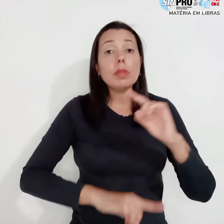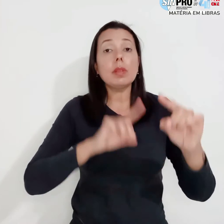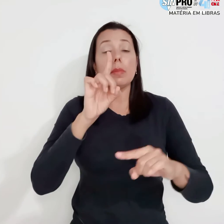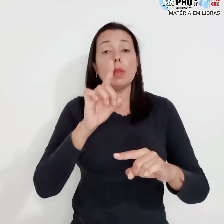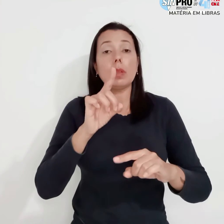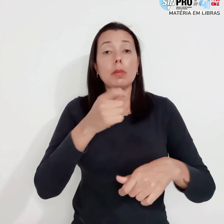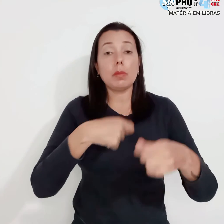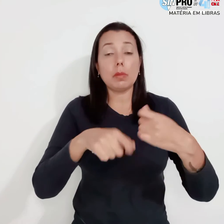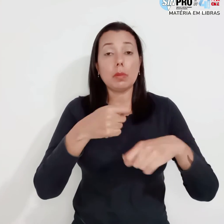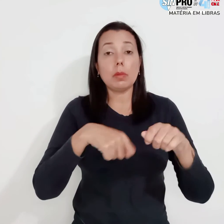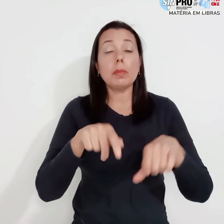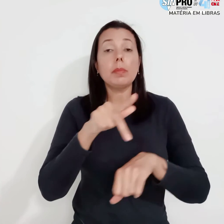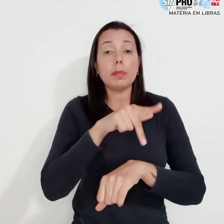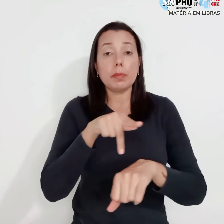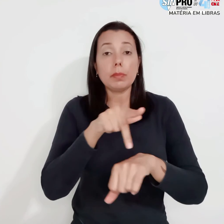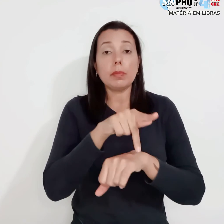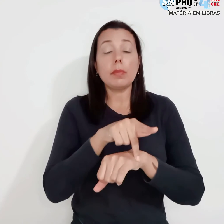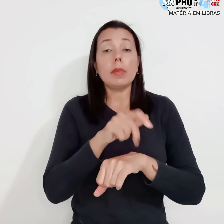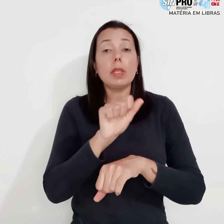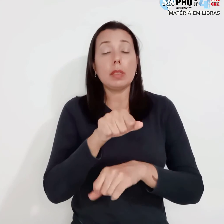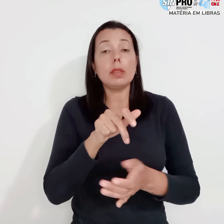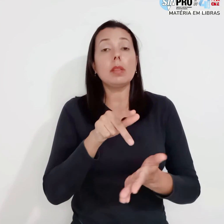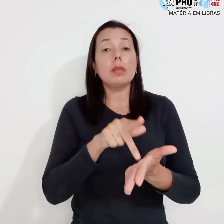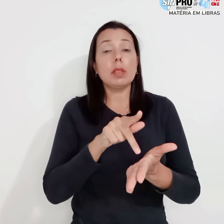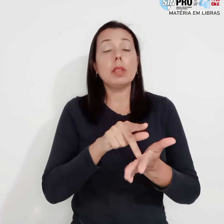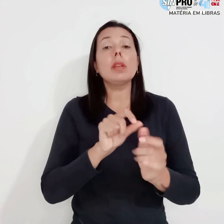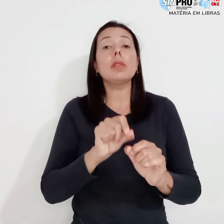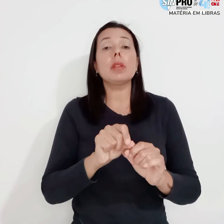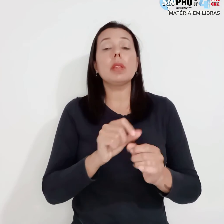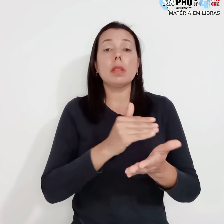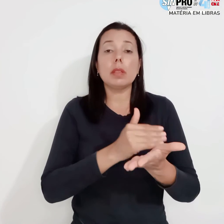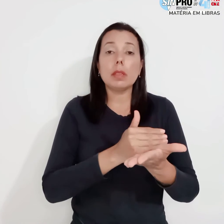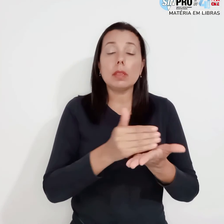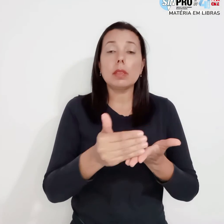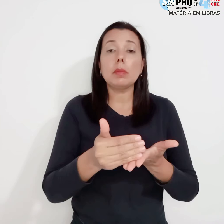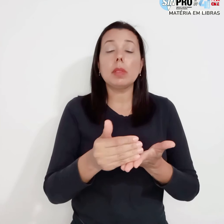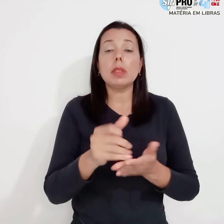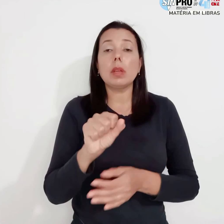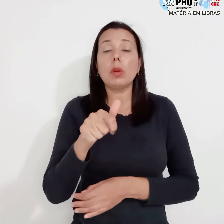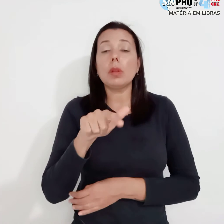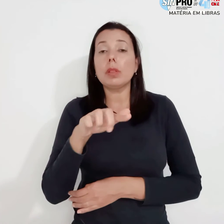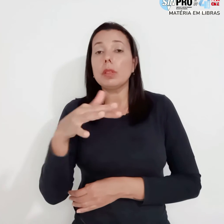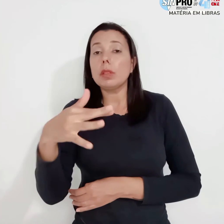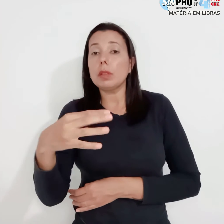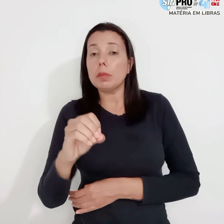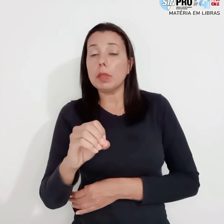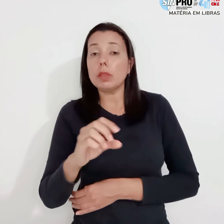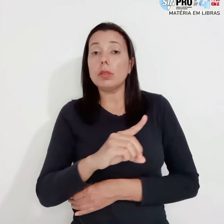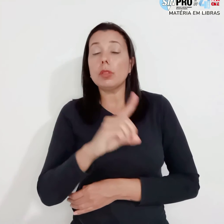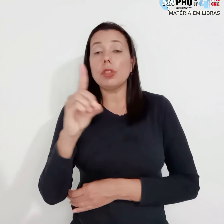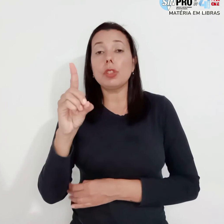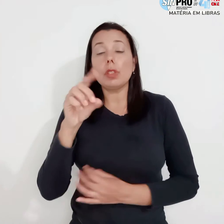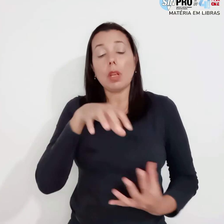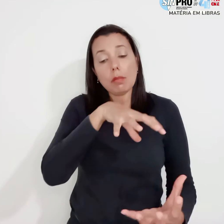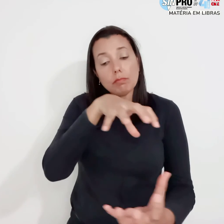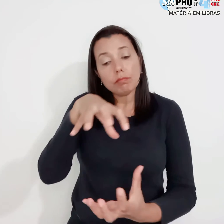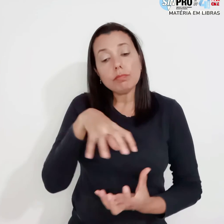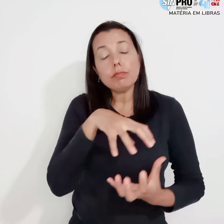desempenho econômico do país. E justamente na semana do 8 de março, Dia